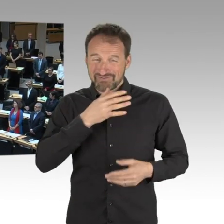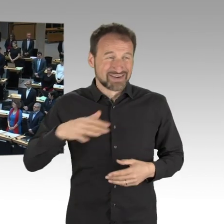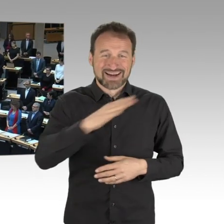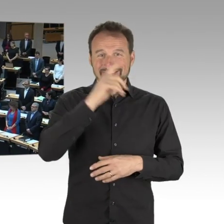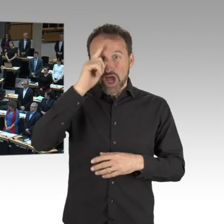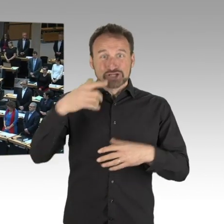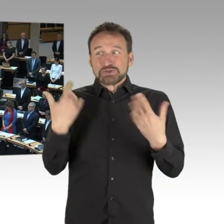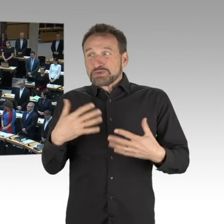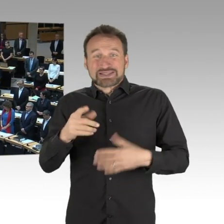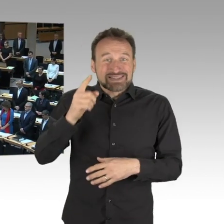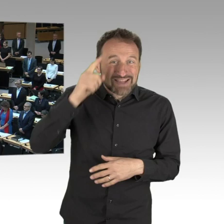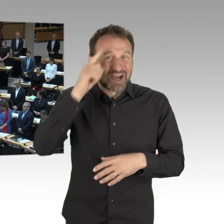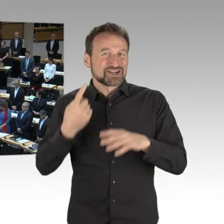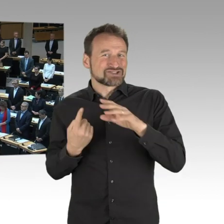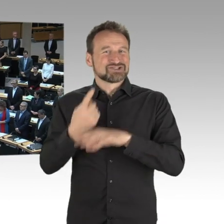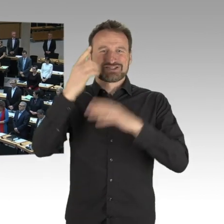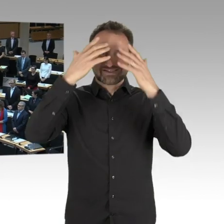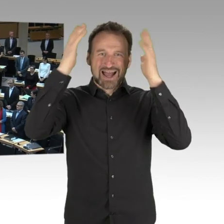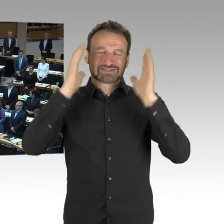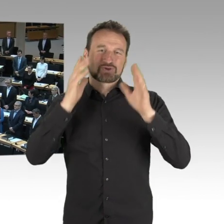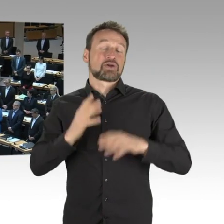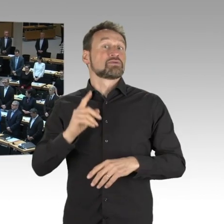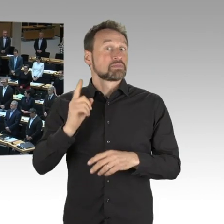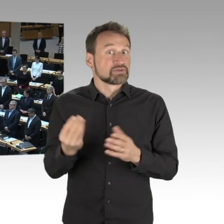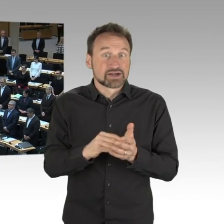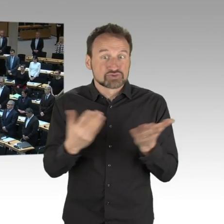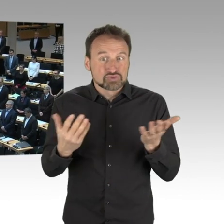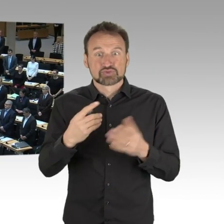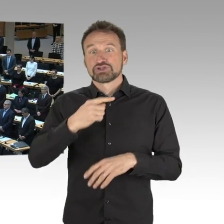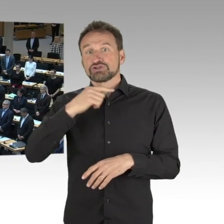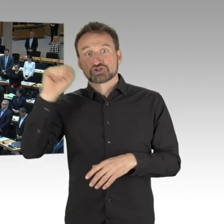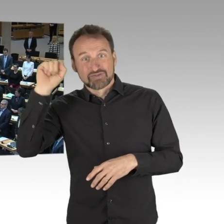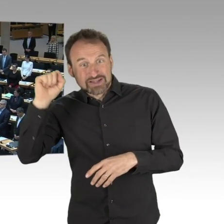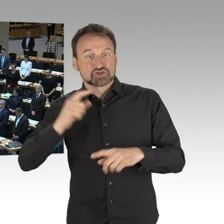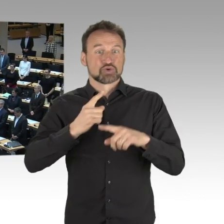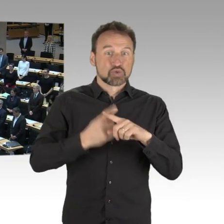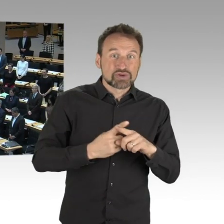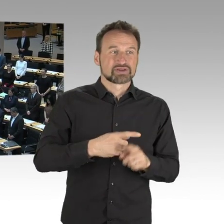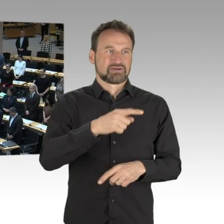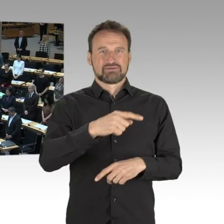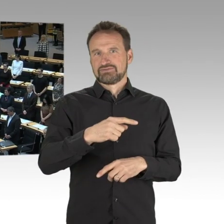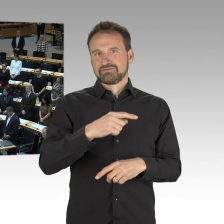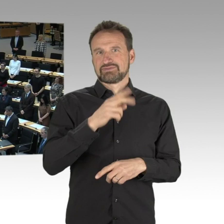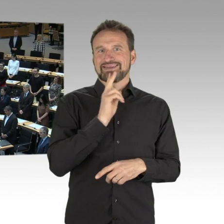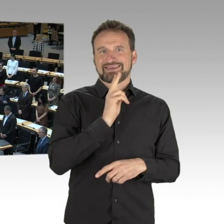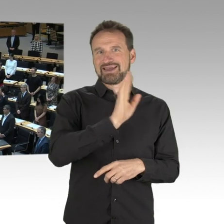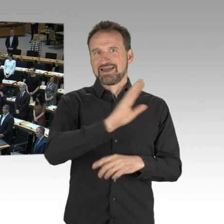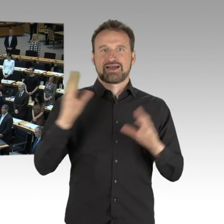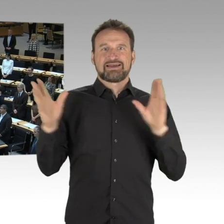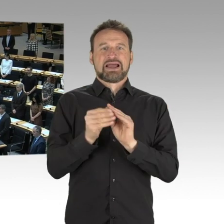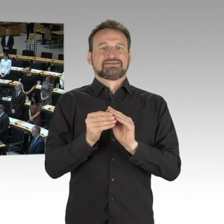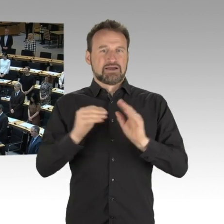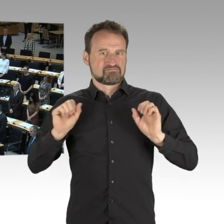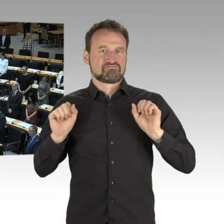fasziniert, woraus sich eine tiefe Technikgläubigkeit entwickelte. Nach seinem Abschied als Kosmonaut im Jahr